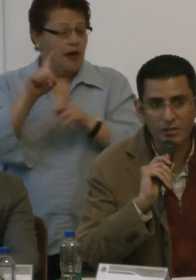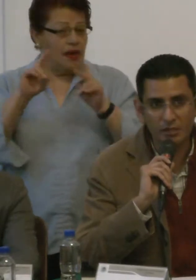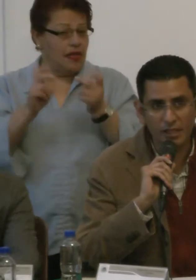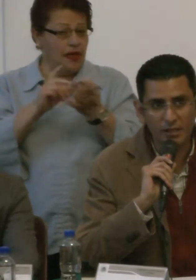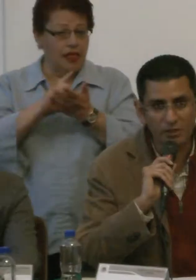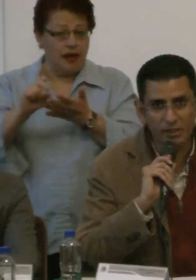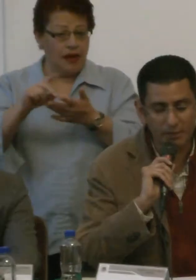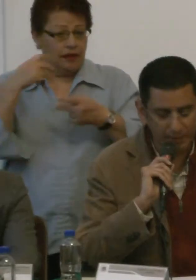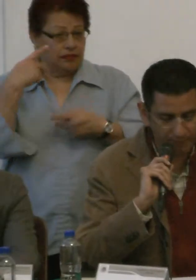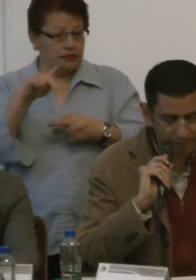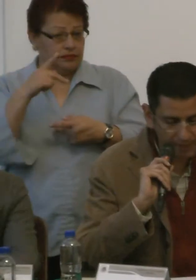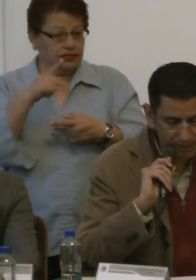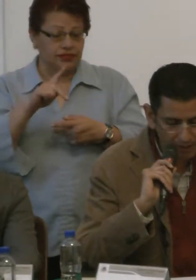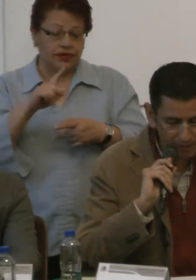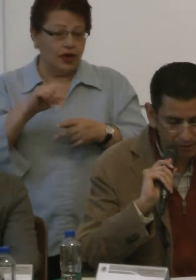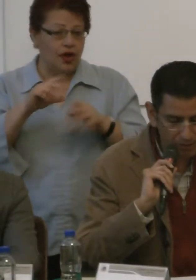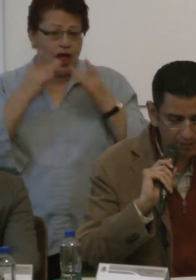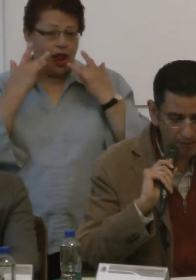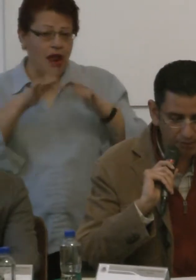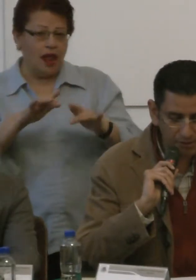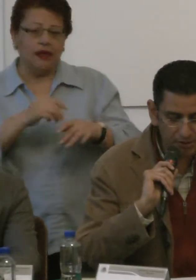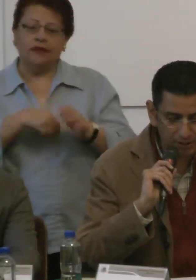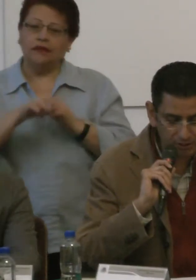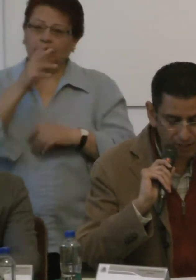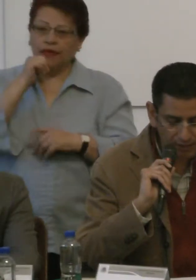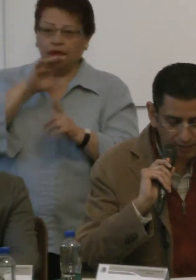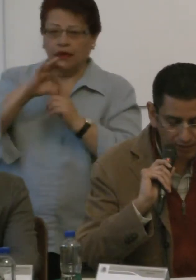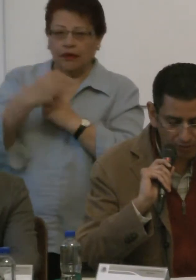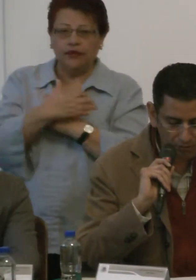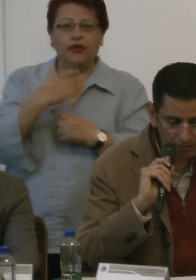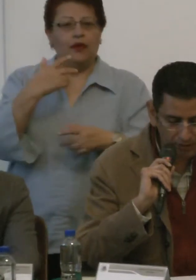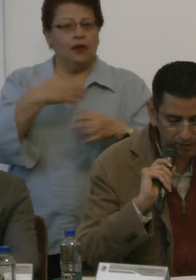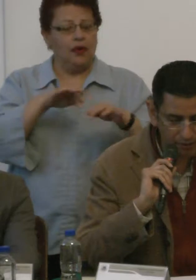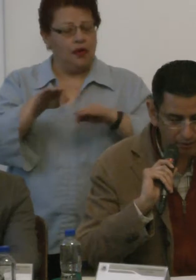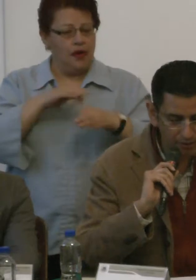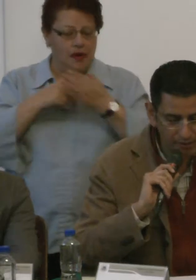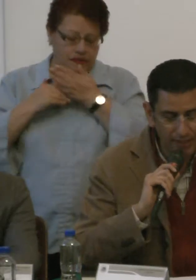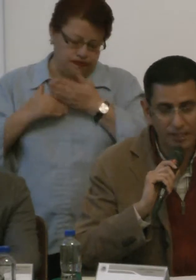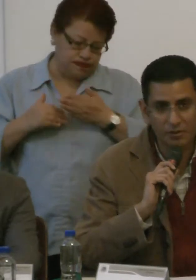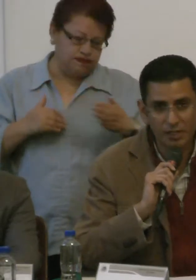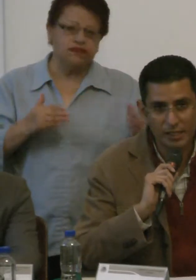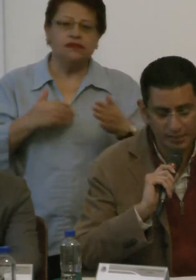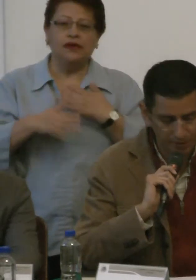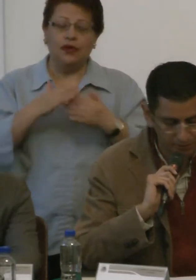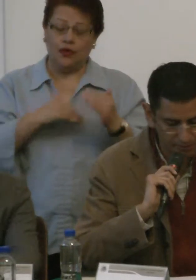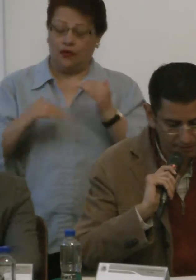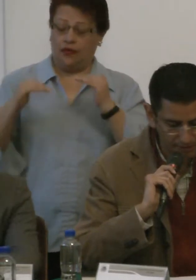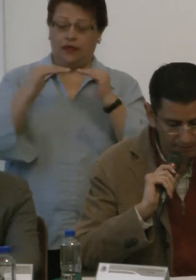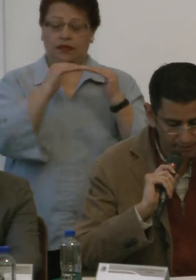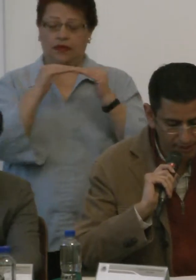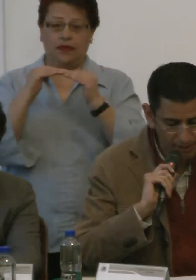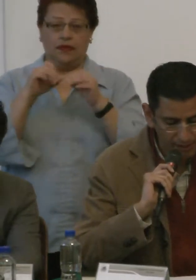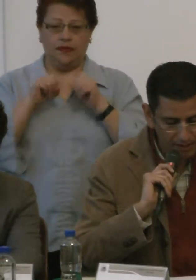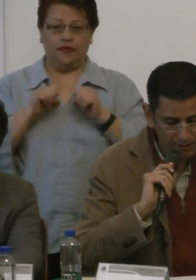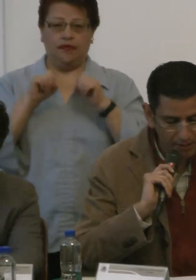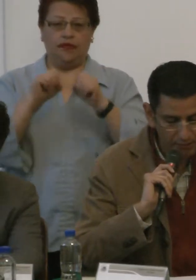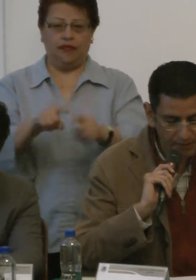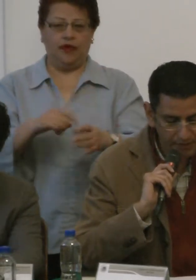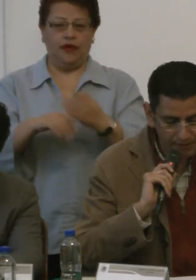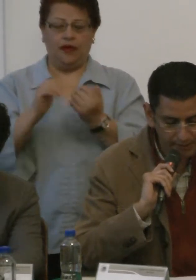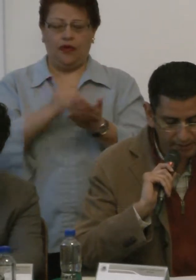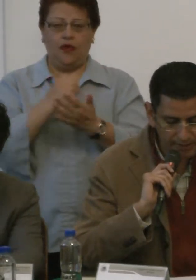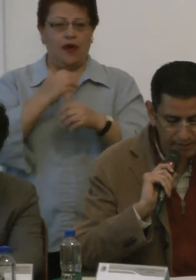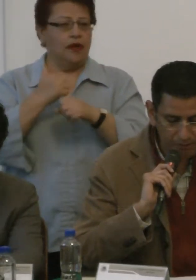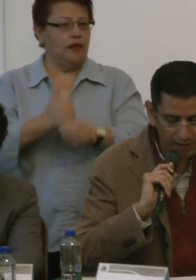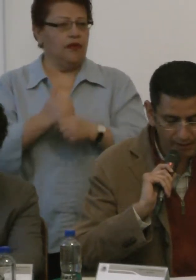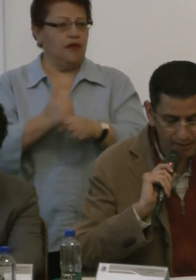derecho humano irreductible. Sin duda, esta comisión tiene una tarea enorme y debemos estar a la altura de las circunstancias. La ciudad